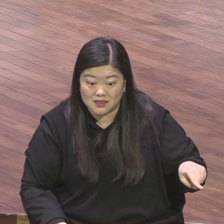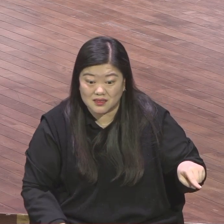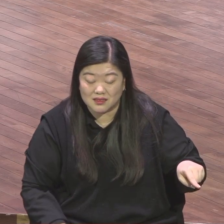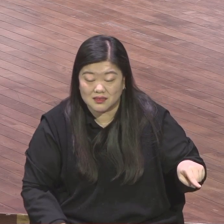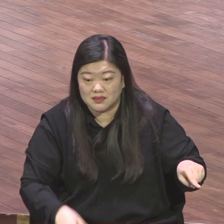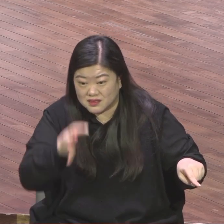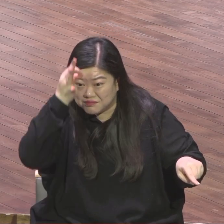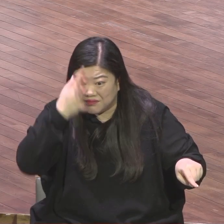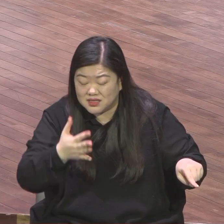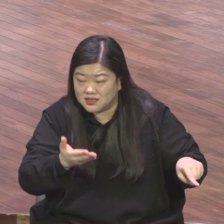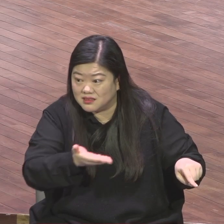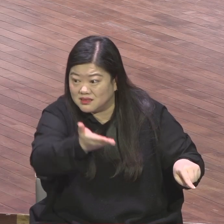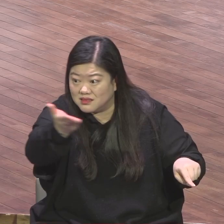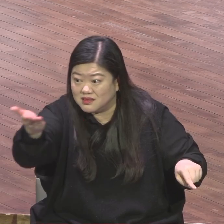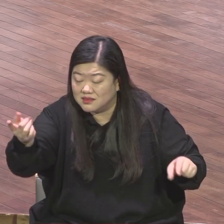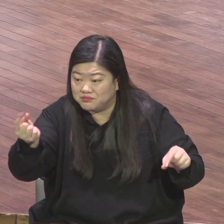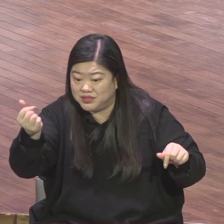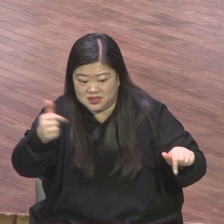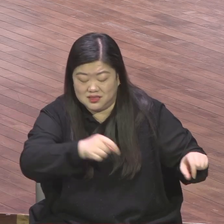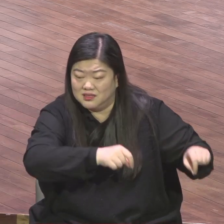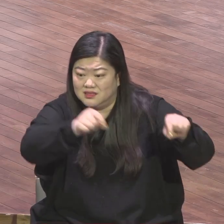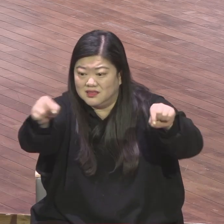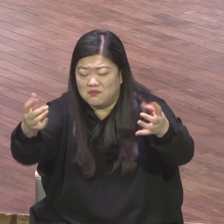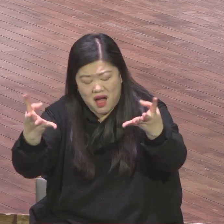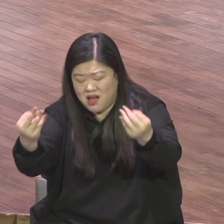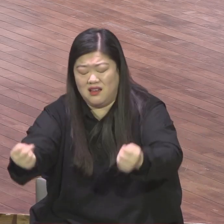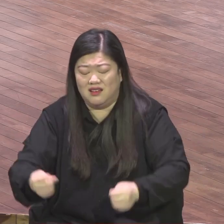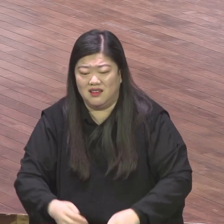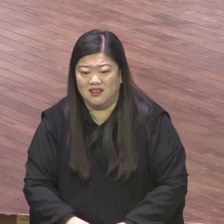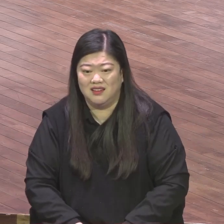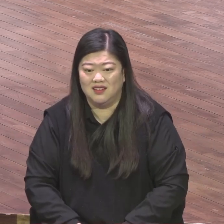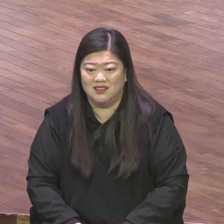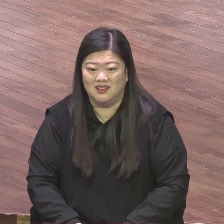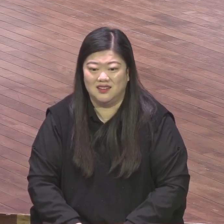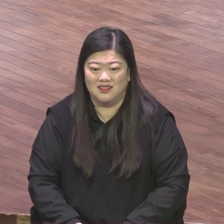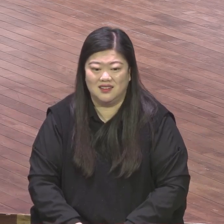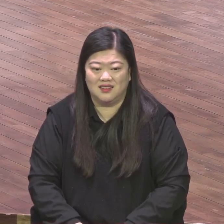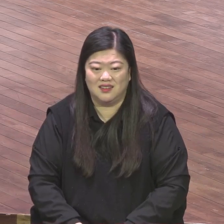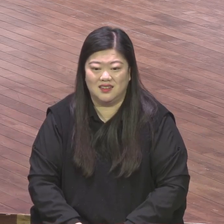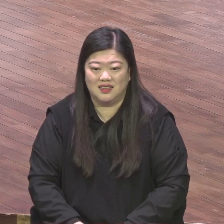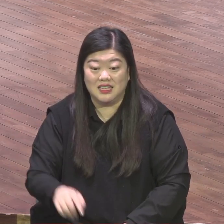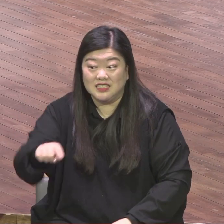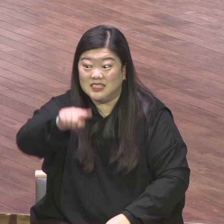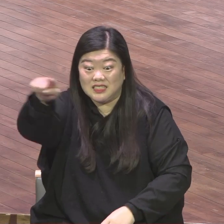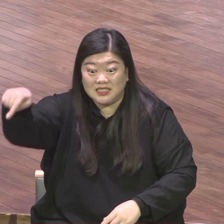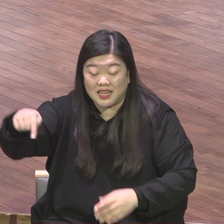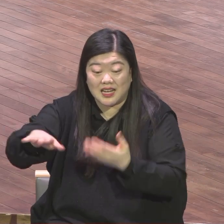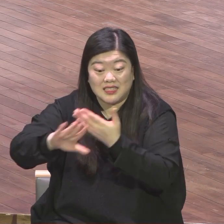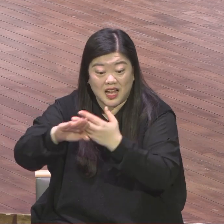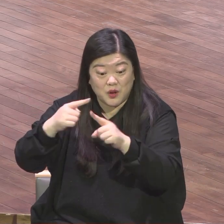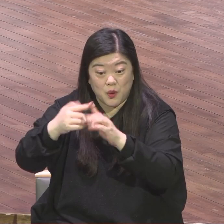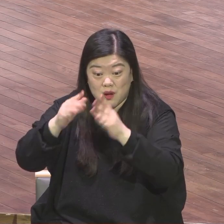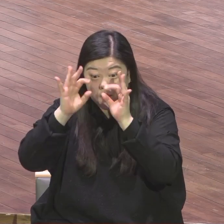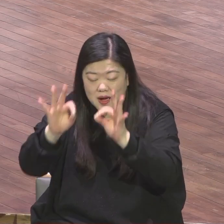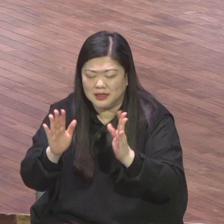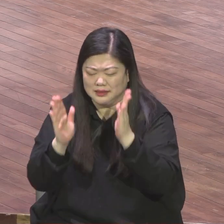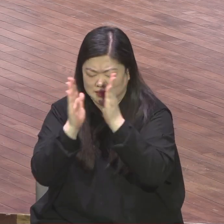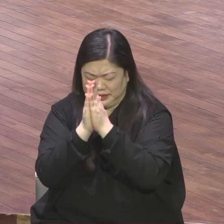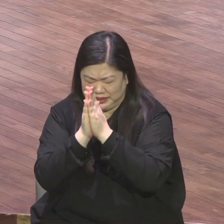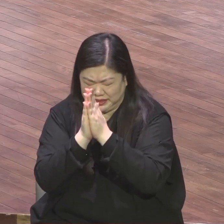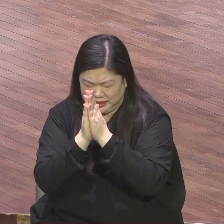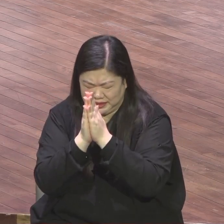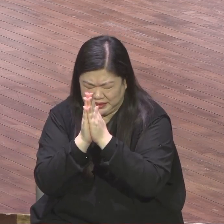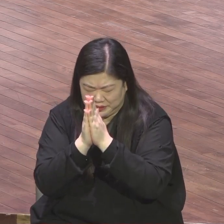기복. 그저 교회 나가지고 하나님 이용해가지고 병이나 고침 받고 그저 기도해가지고 내가 물질